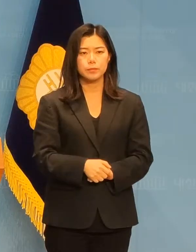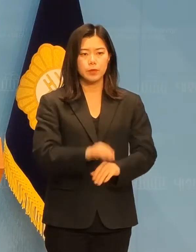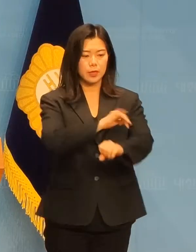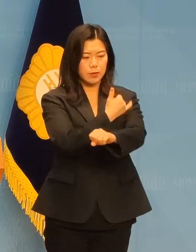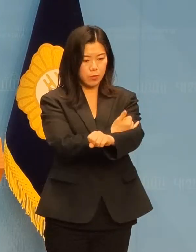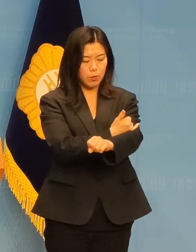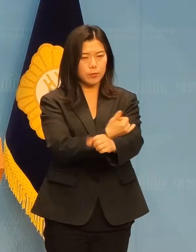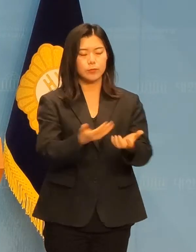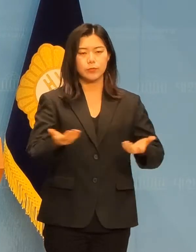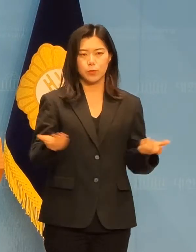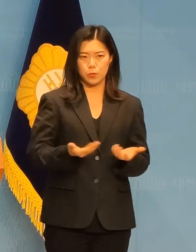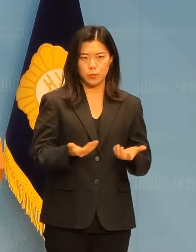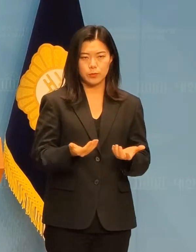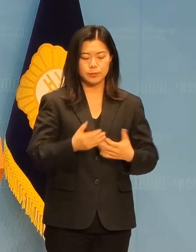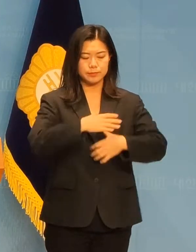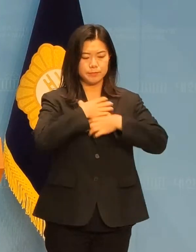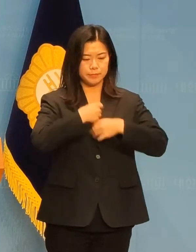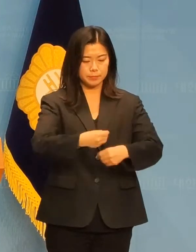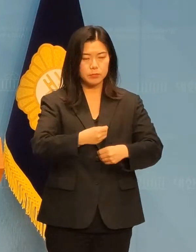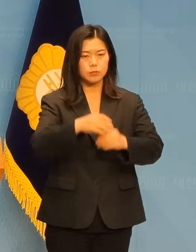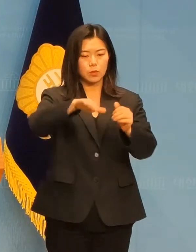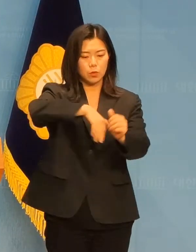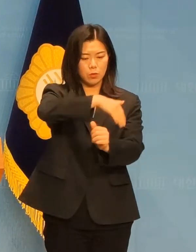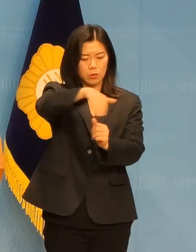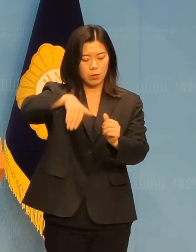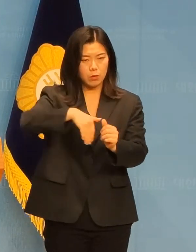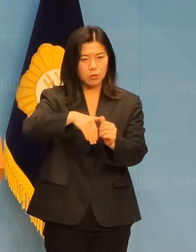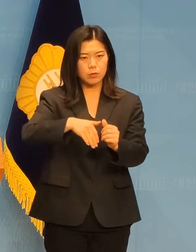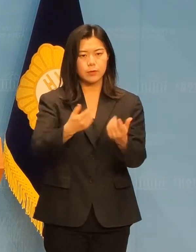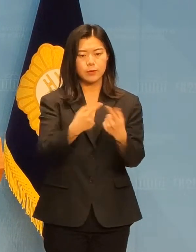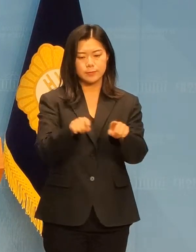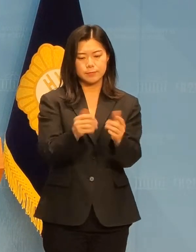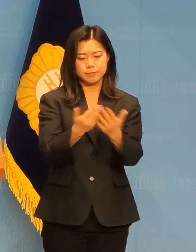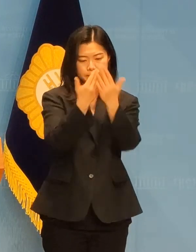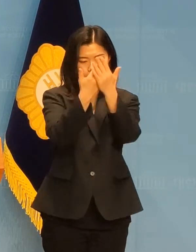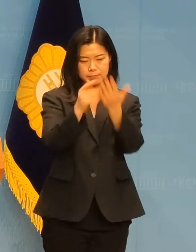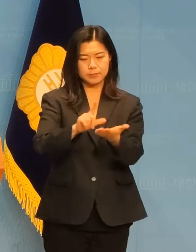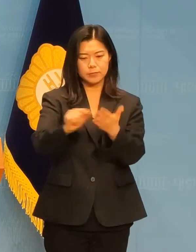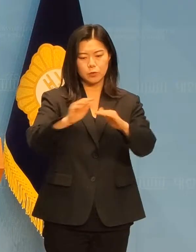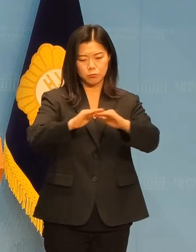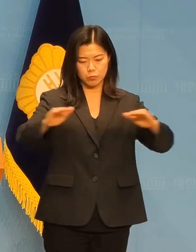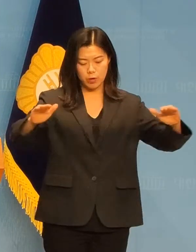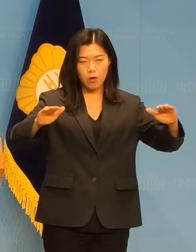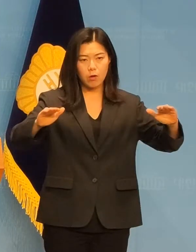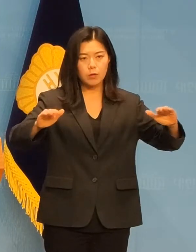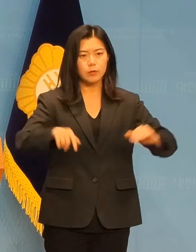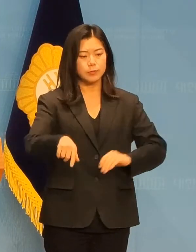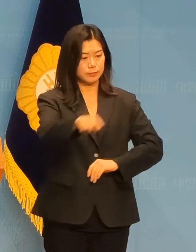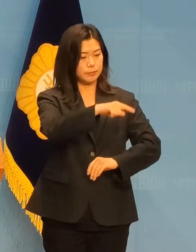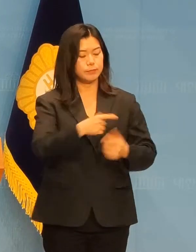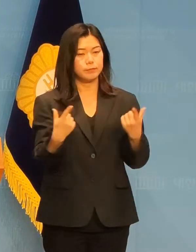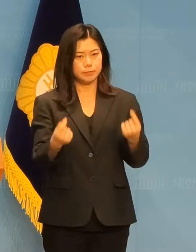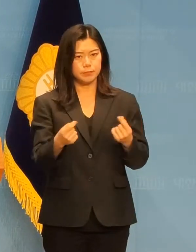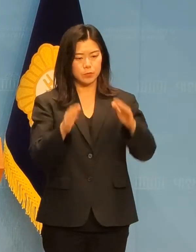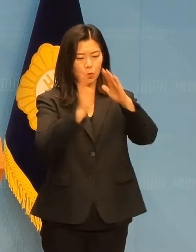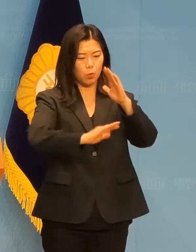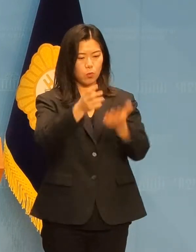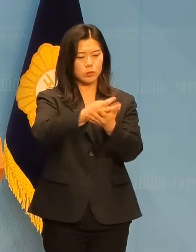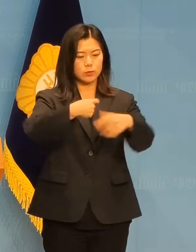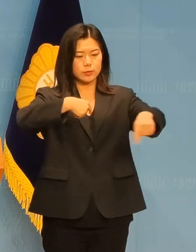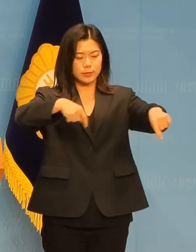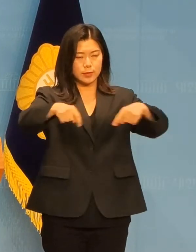인권, 노동, 안전, 환경, 상생, 지역균형과 같은 사회적 가치를